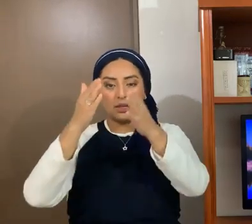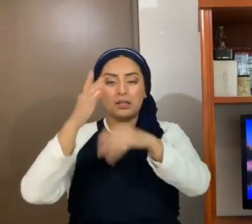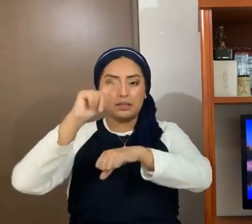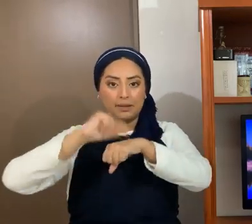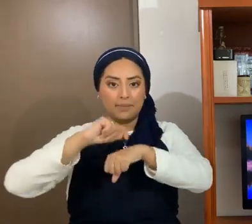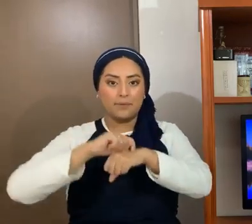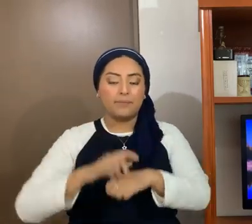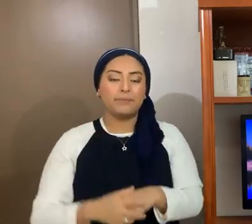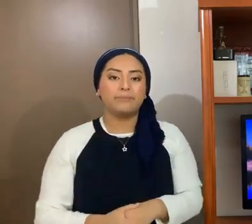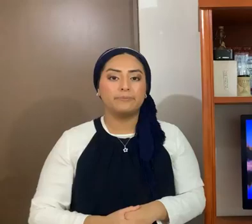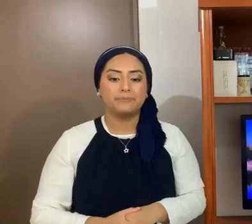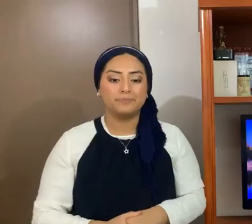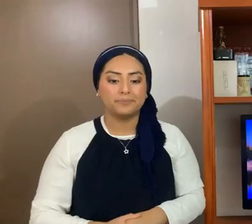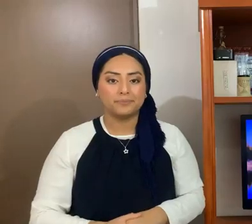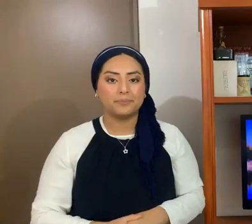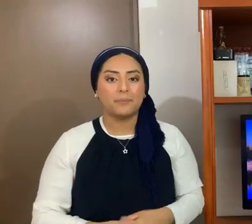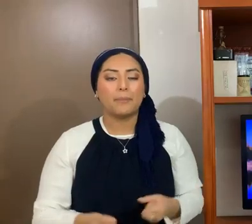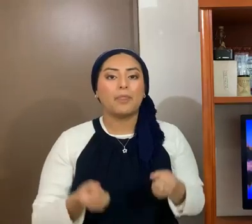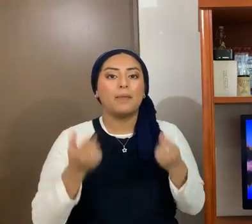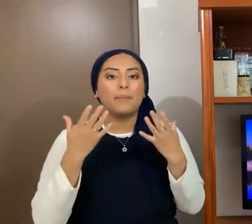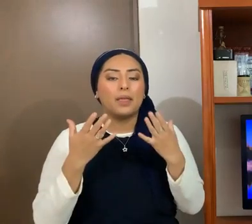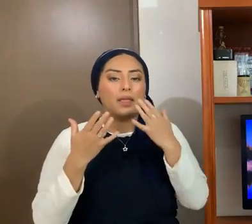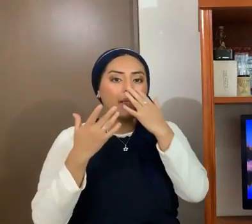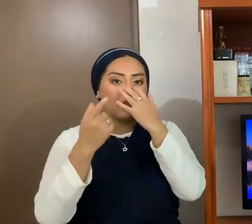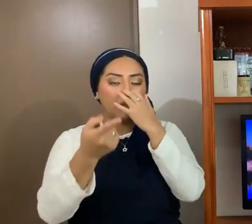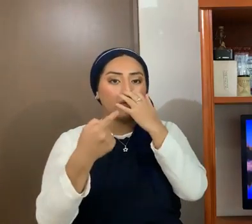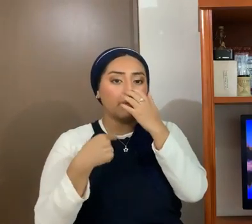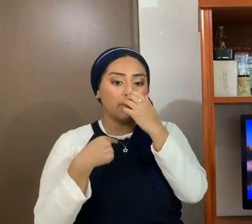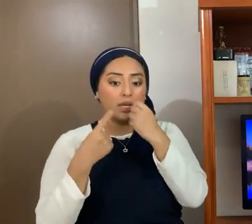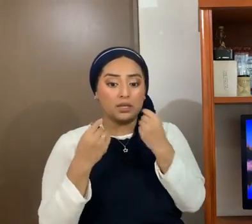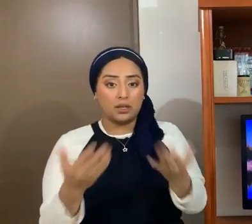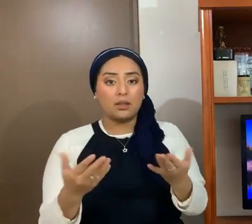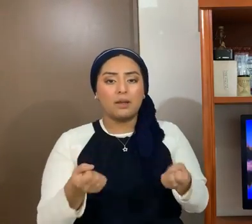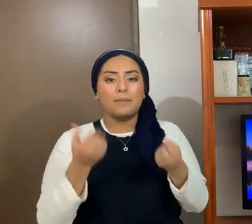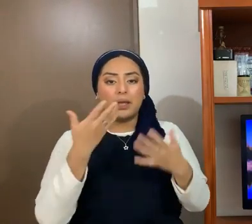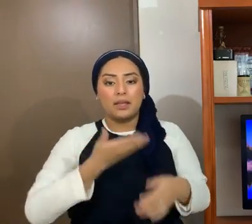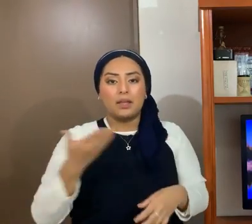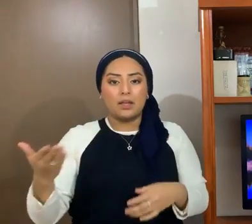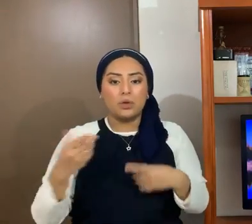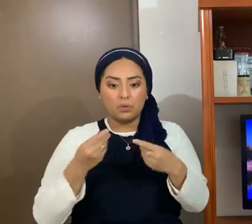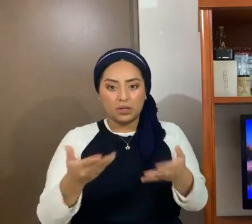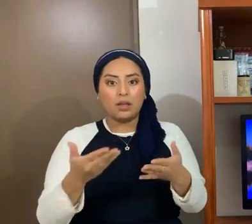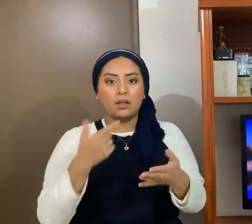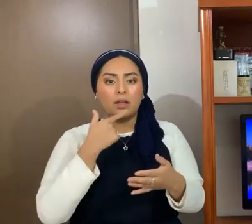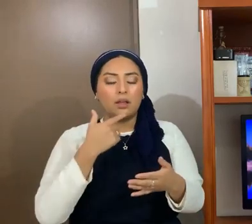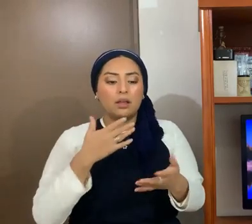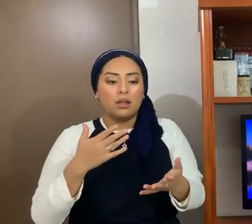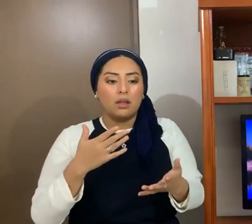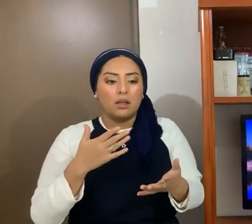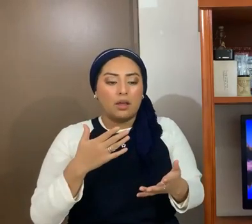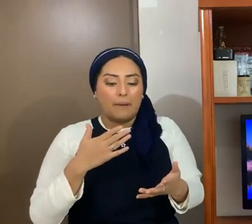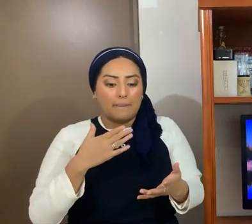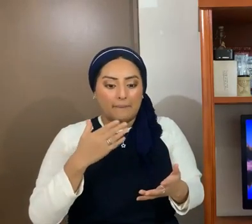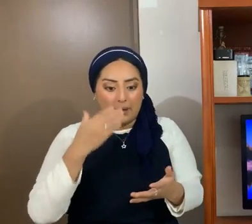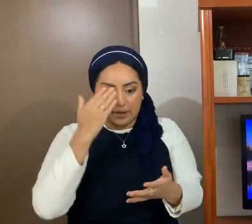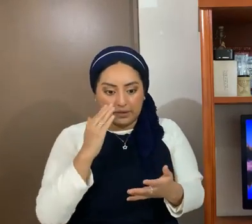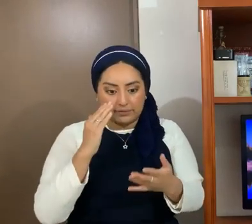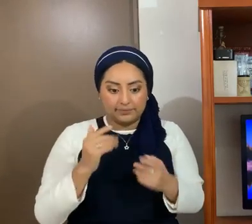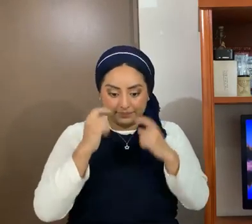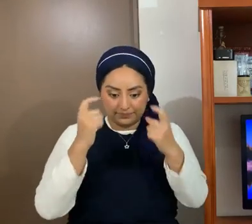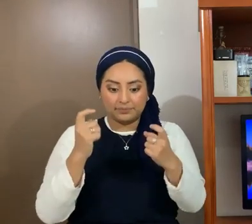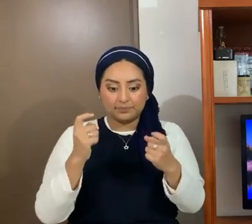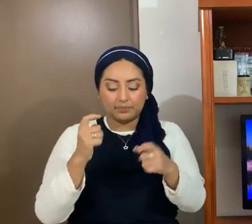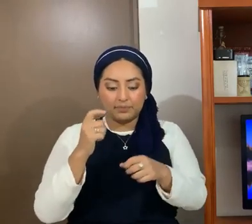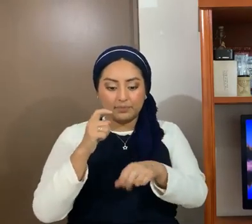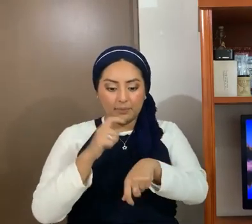qué tremendo. ¿Cuántas cosas hemos hecho nosotros de esta forma? Es decir, bueno, a mi Elohim le